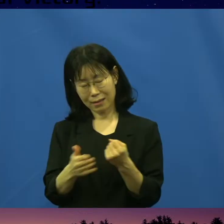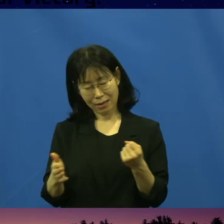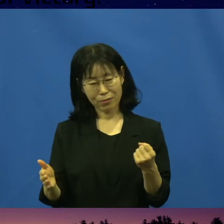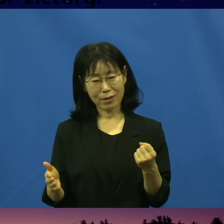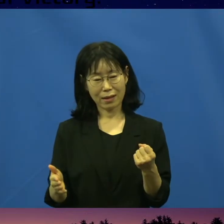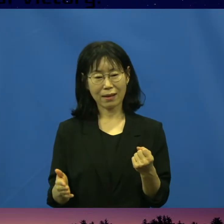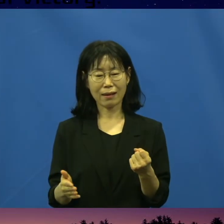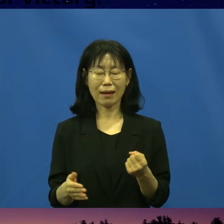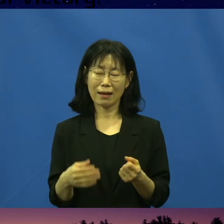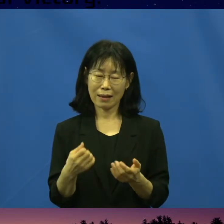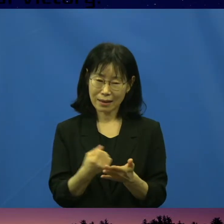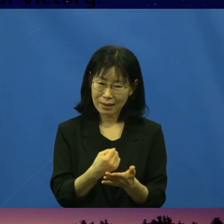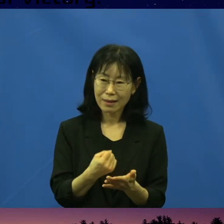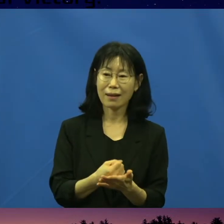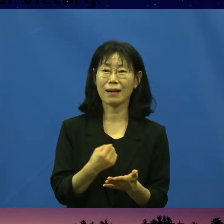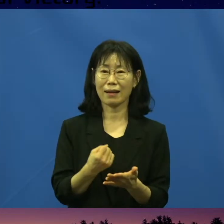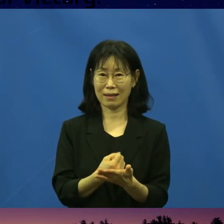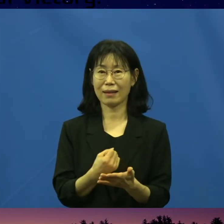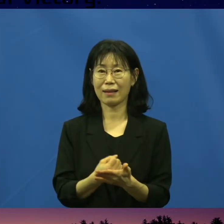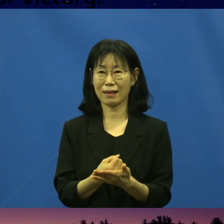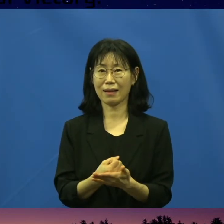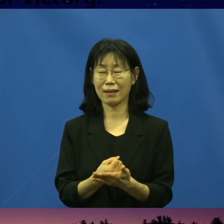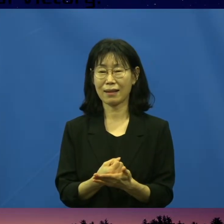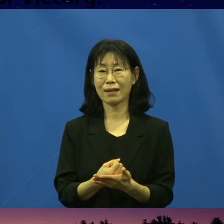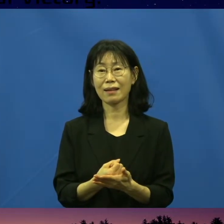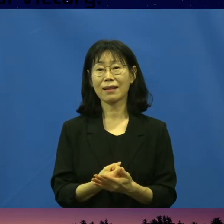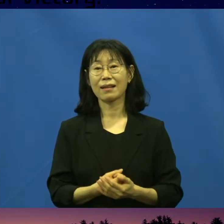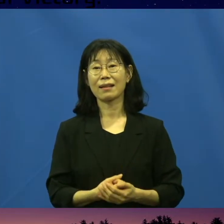먹구름이 꽉 끼면서 폭풍으로 몰아닥쳐.